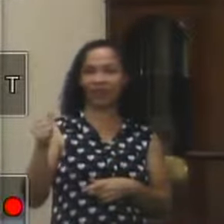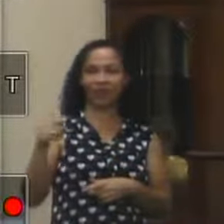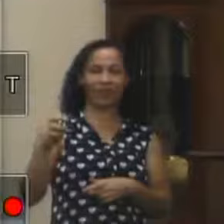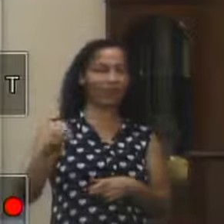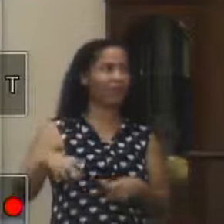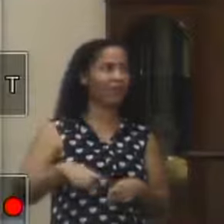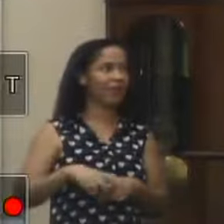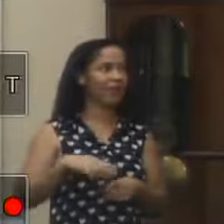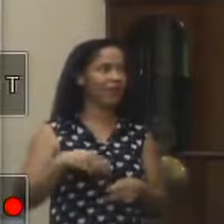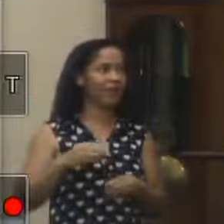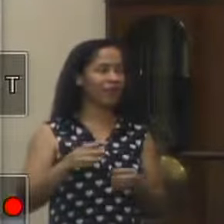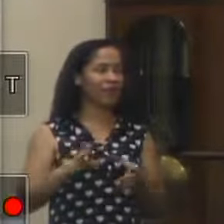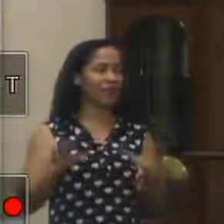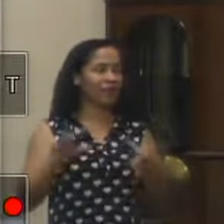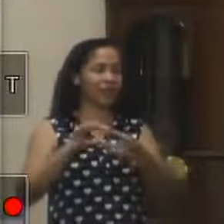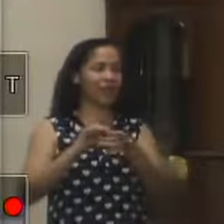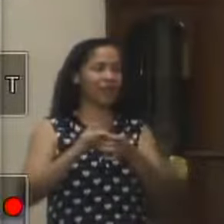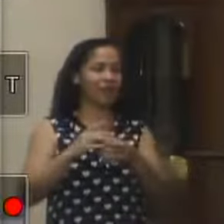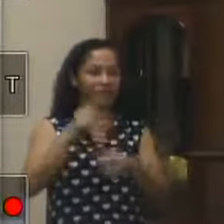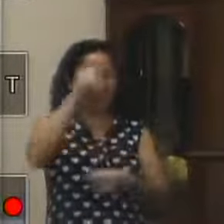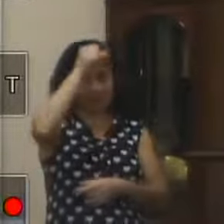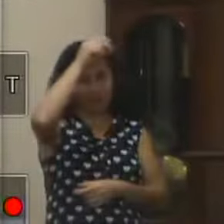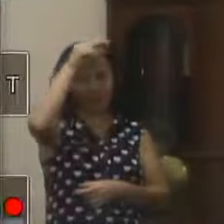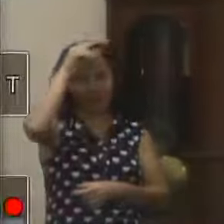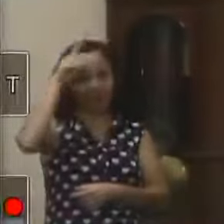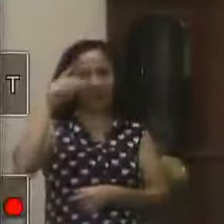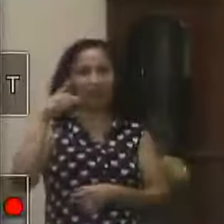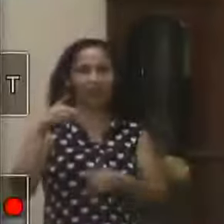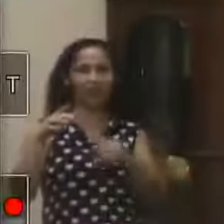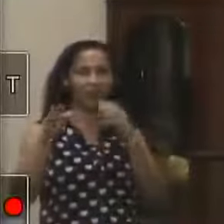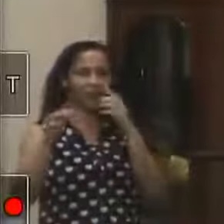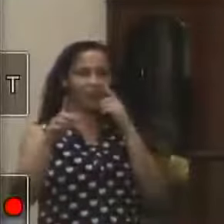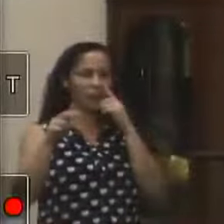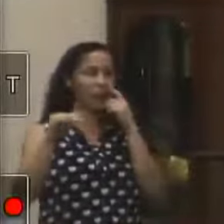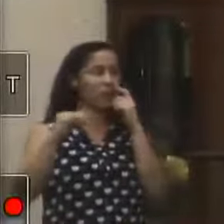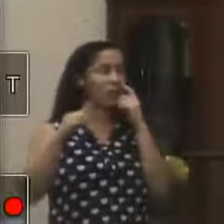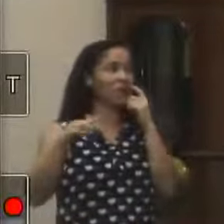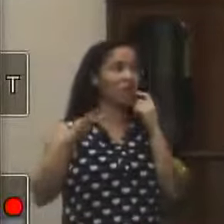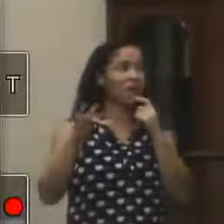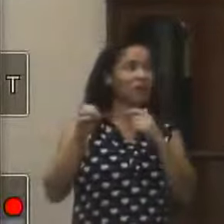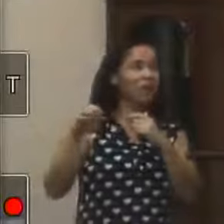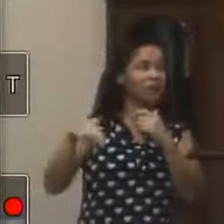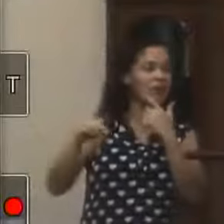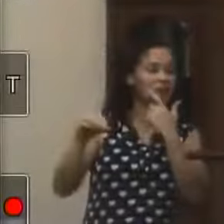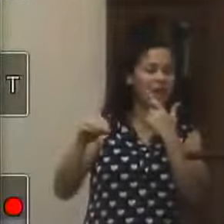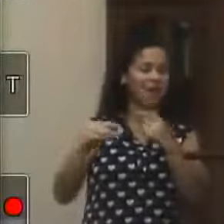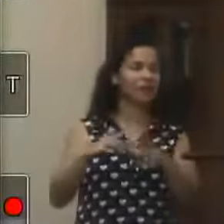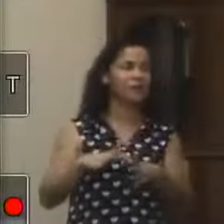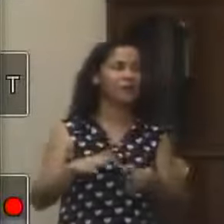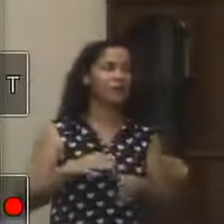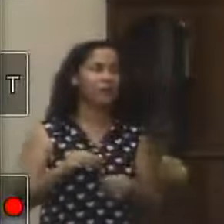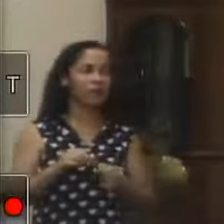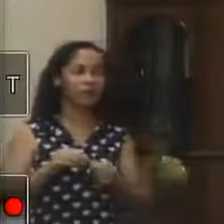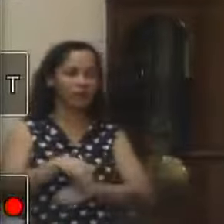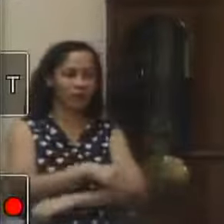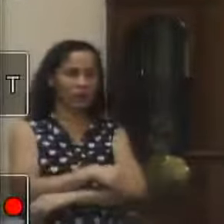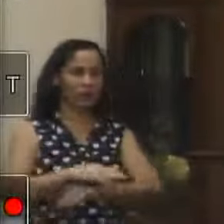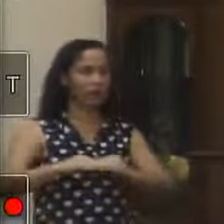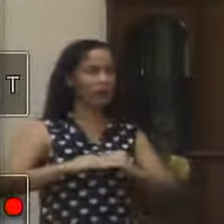estou tentando fazer uma parceria com o prefeito, e ele já está ajudando os moradores do Barra da Passagem, porque você vê, asfaltou lá, ficou